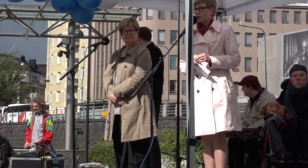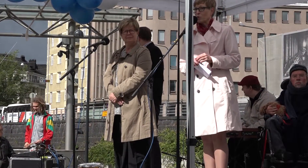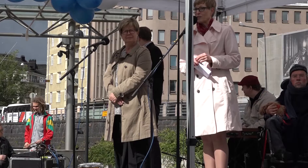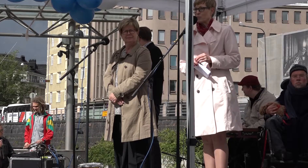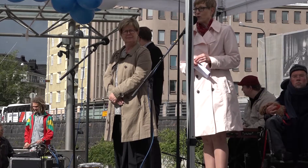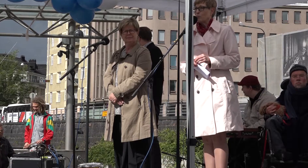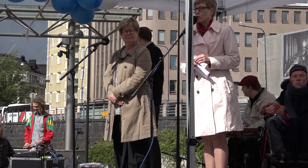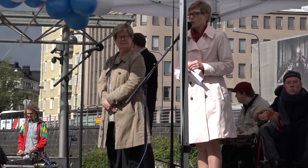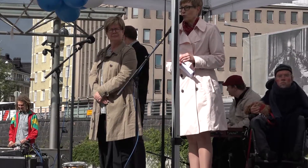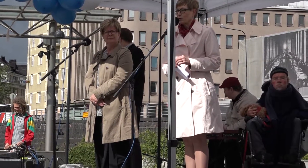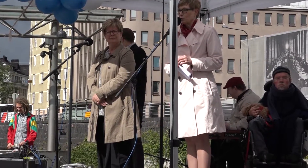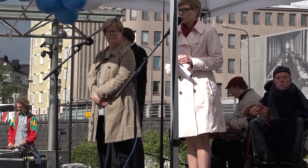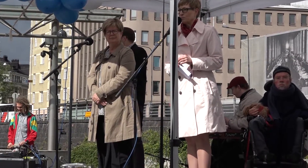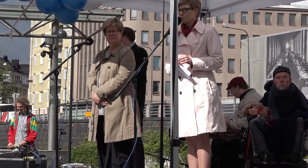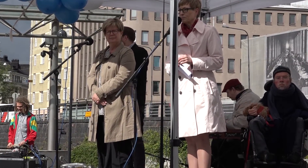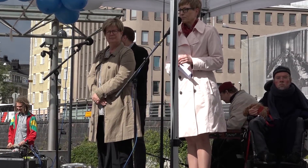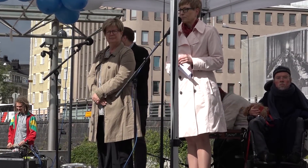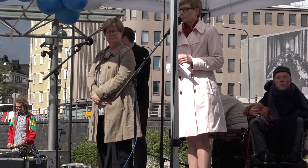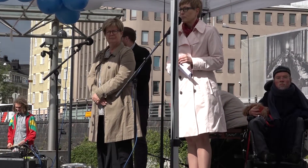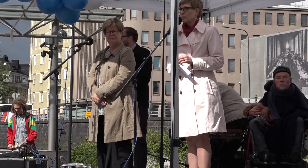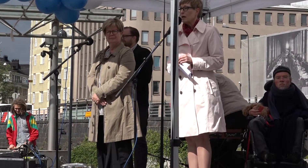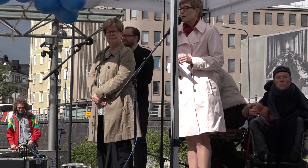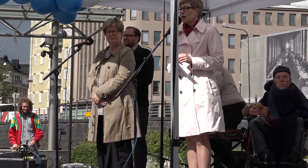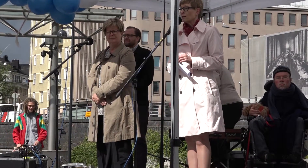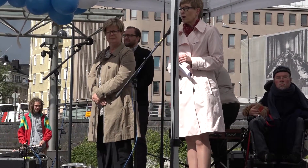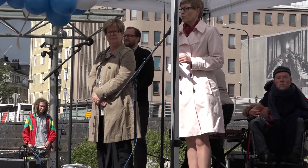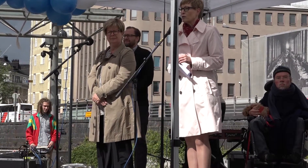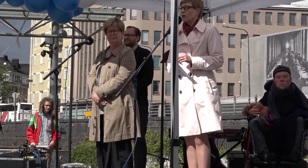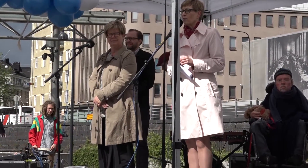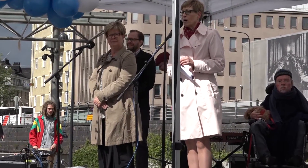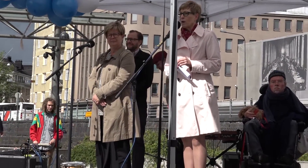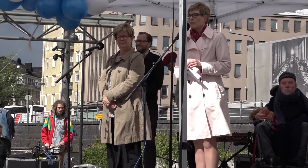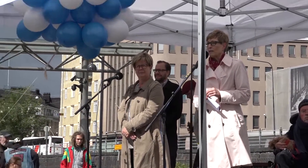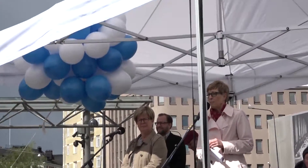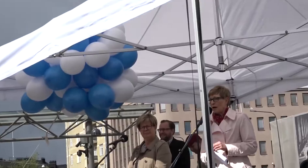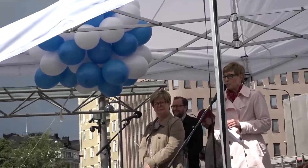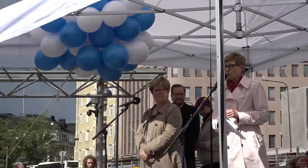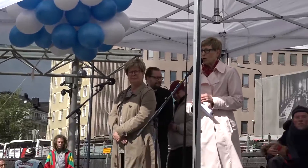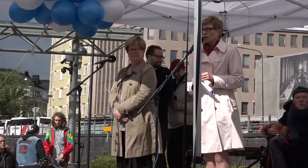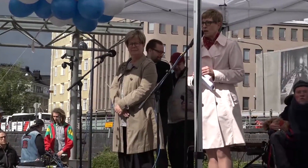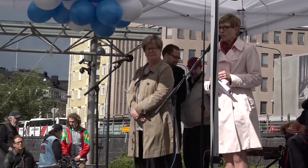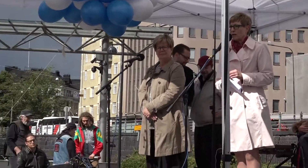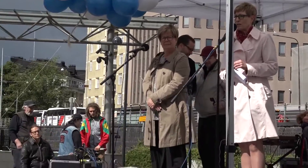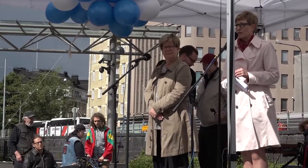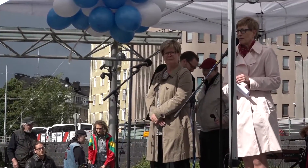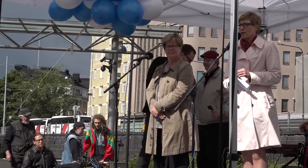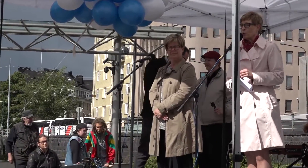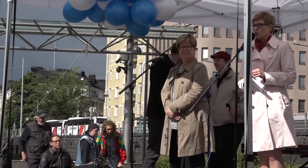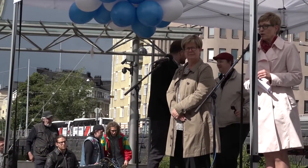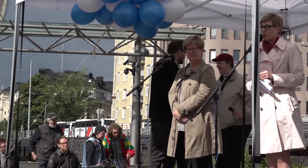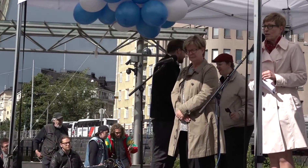on jo niin monessa puheenvuorossa todettu. Se antaa myös vammaisille pääsyn